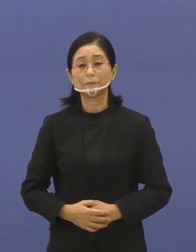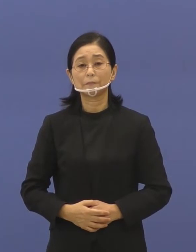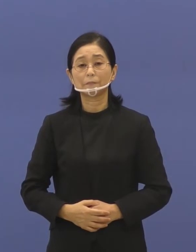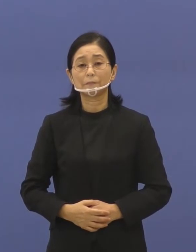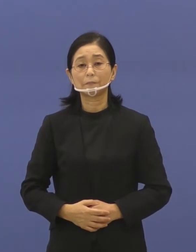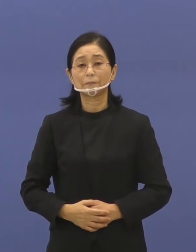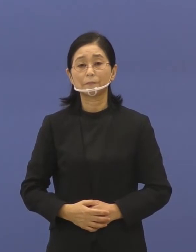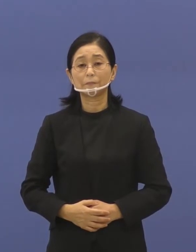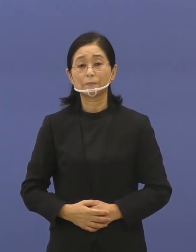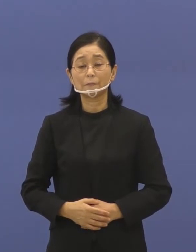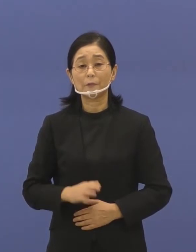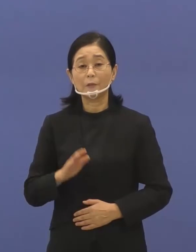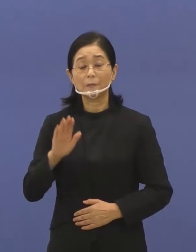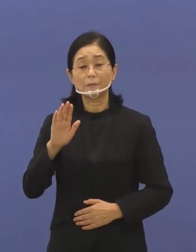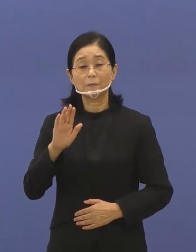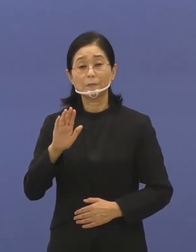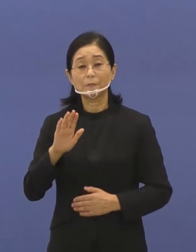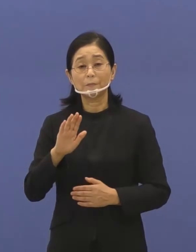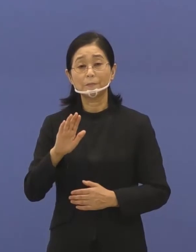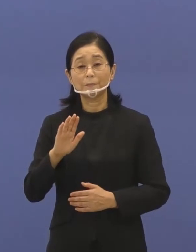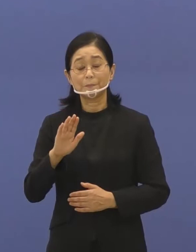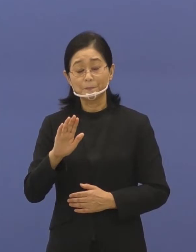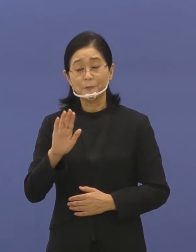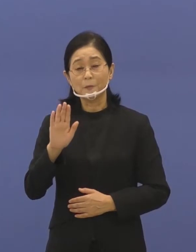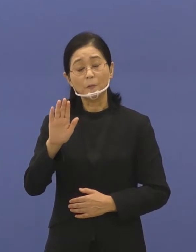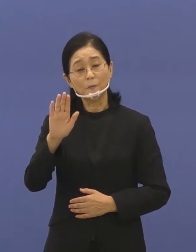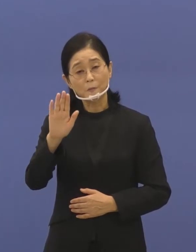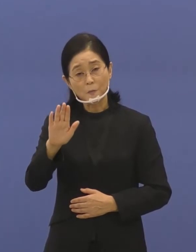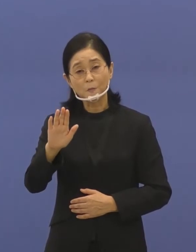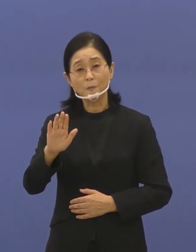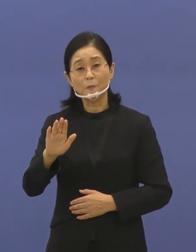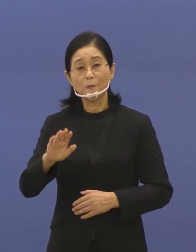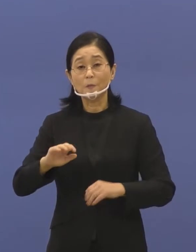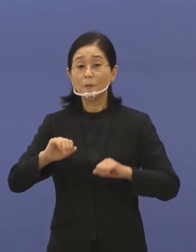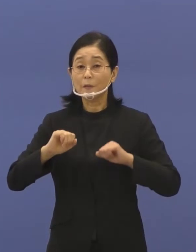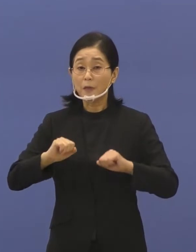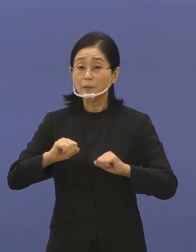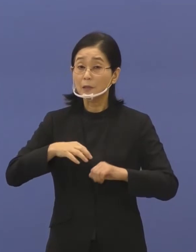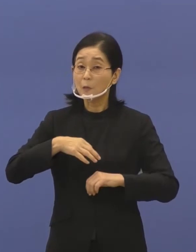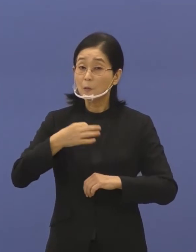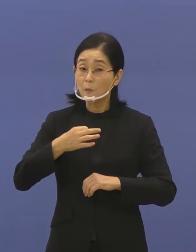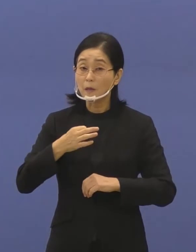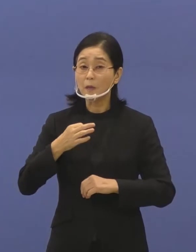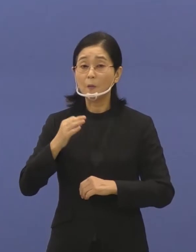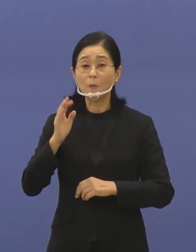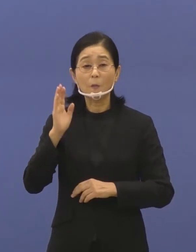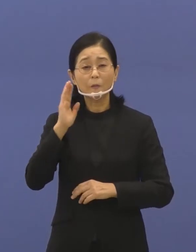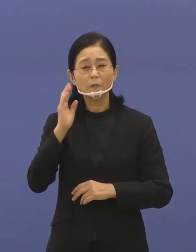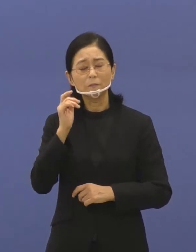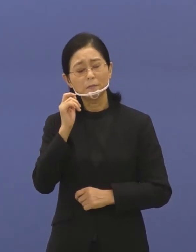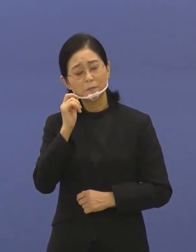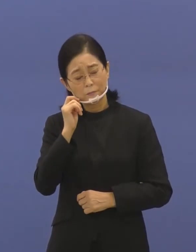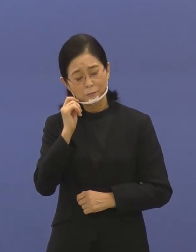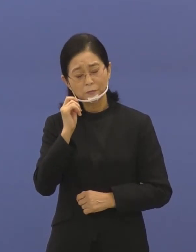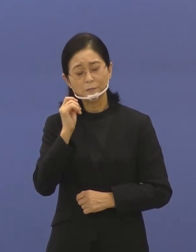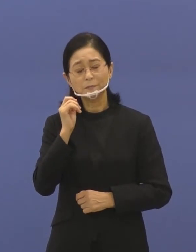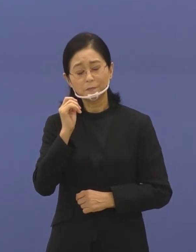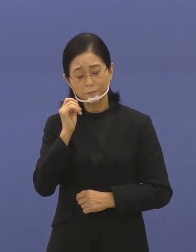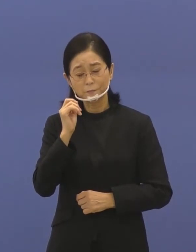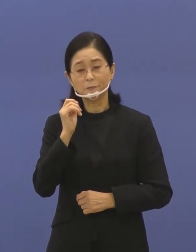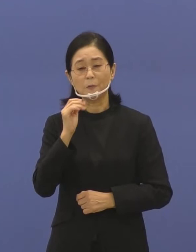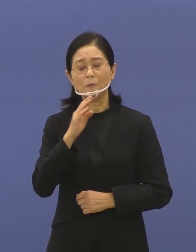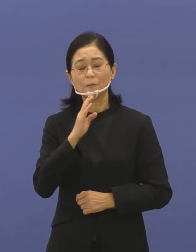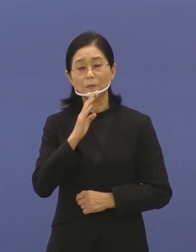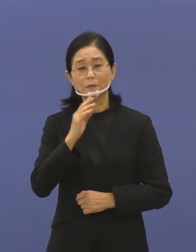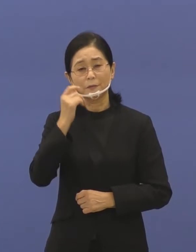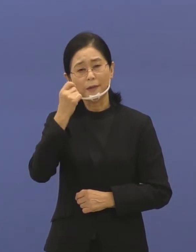生の声が聞けなくなるということは本当に残念で、悲しいことだな